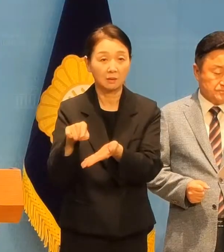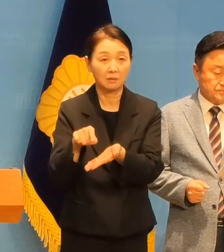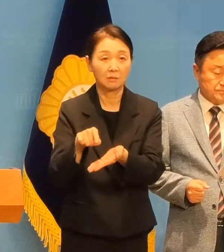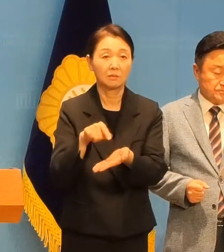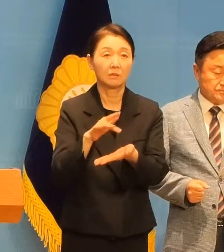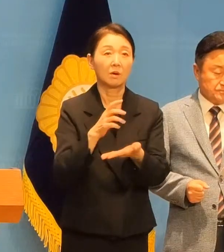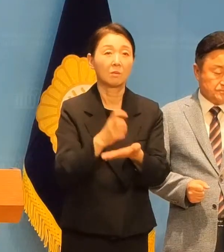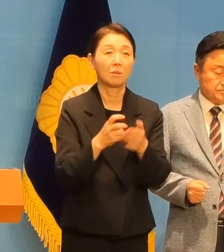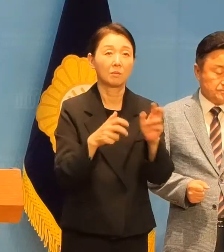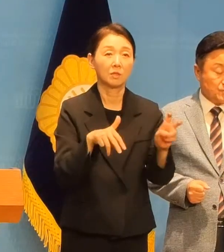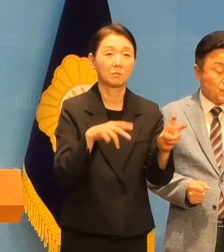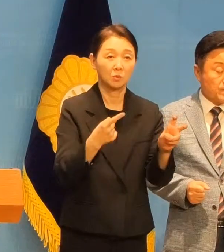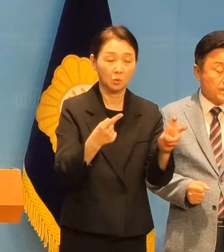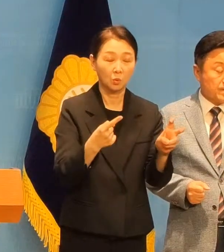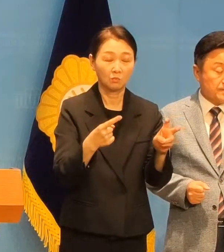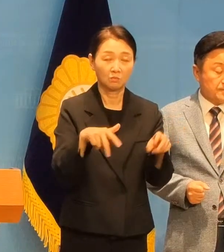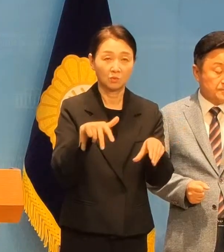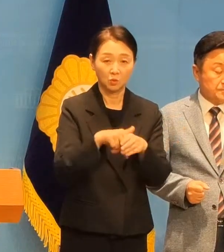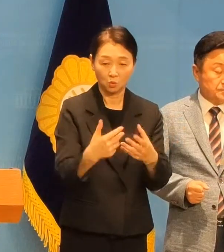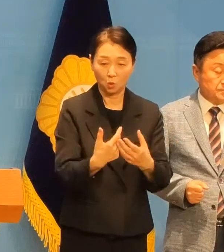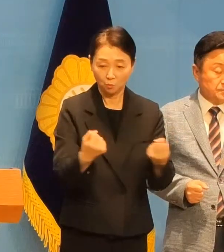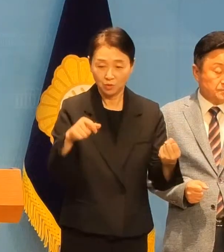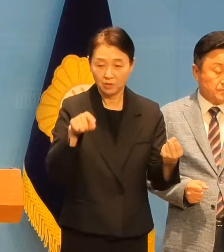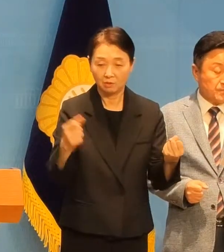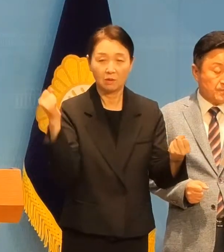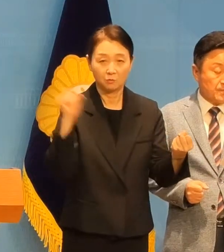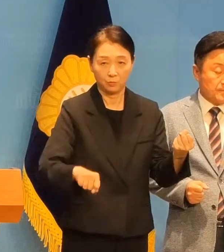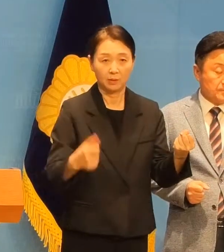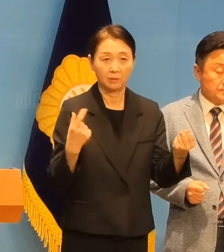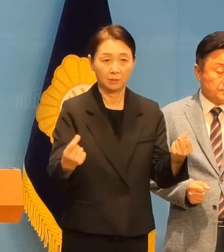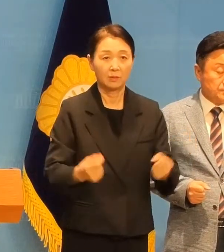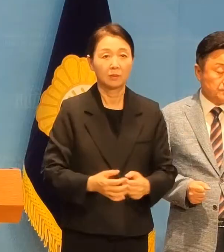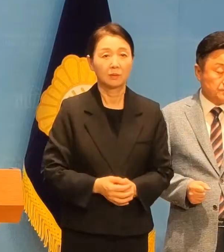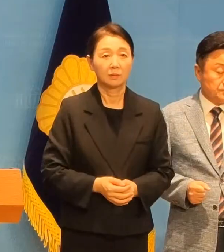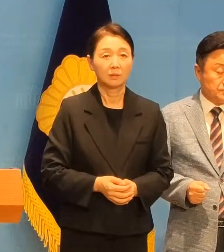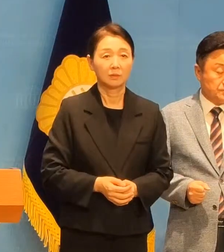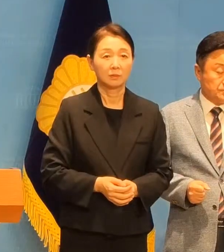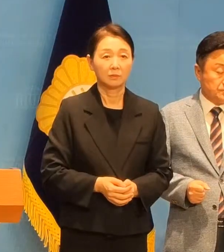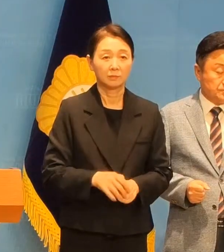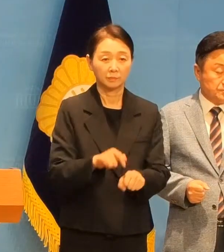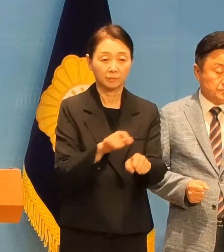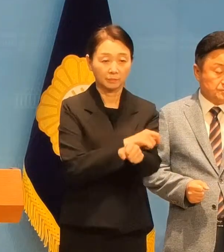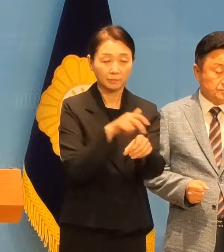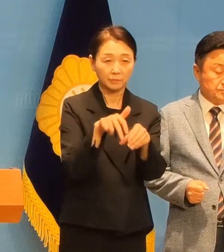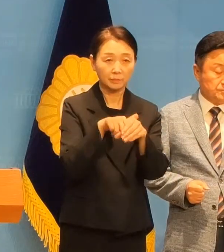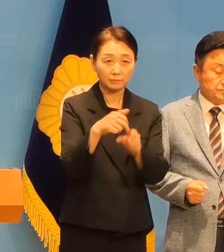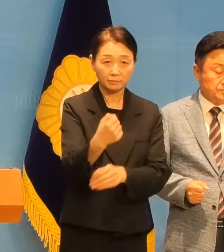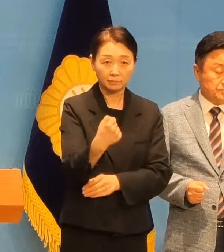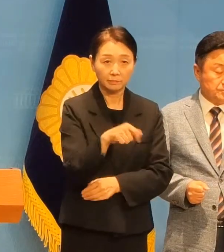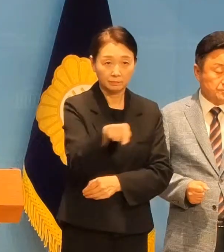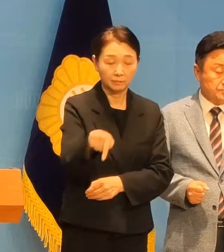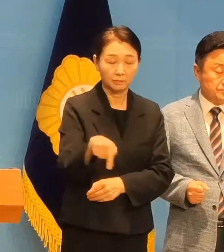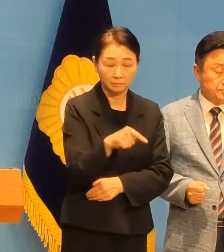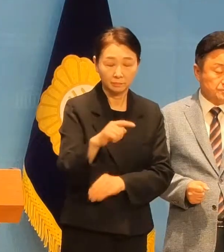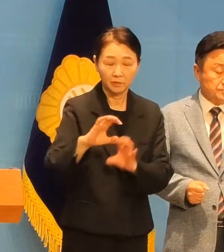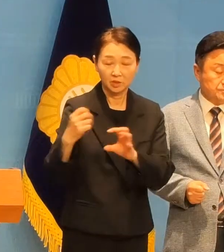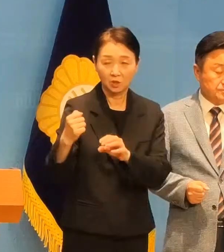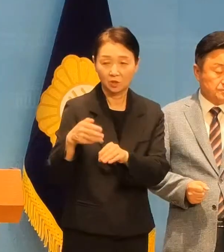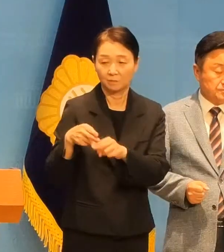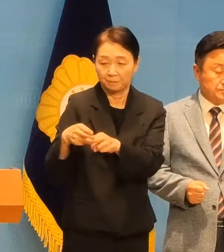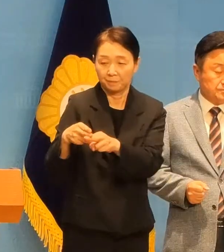20조의 종교분리 원칙을 정면으로 위반한 것입니다. 이는 특정 종교 세력이 정치 권력을